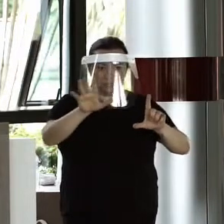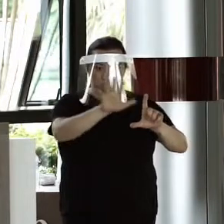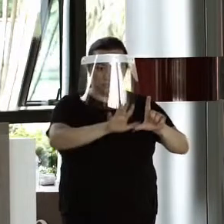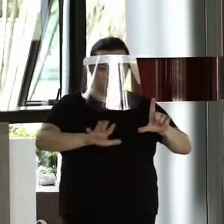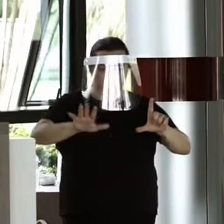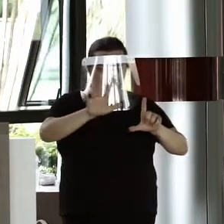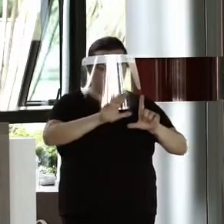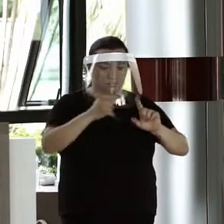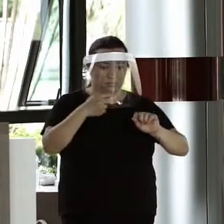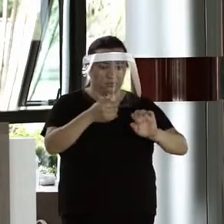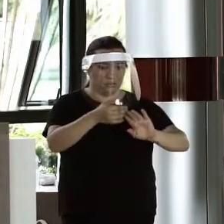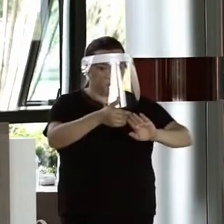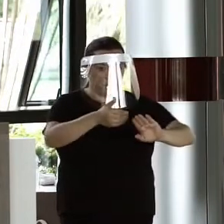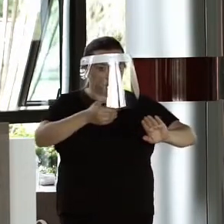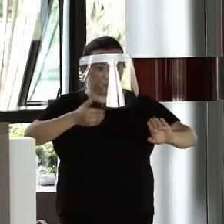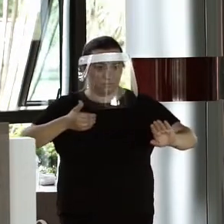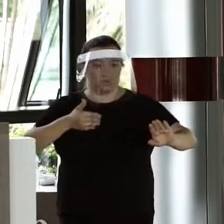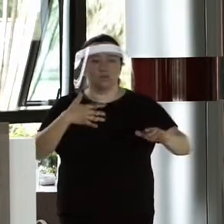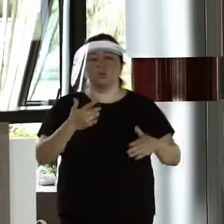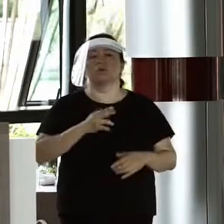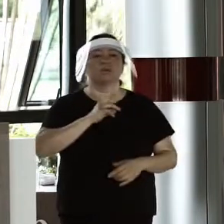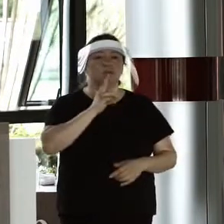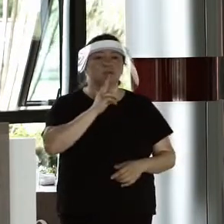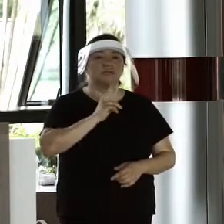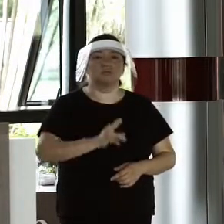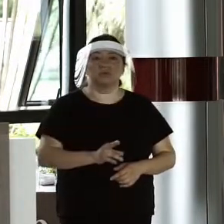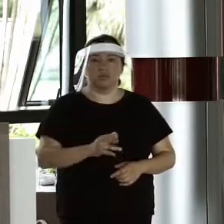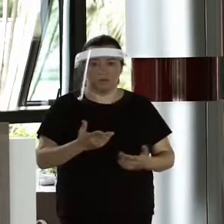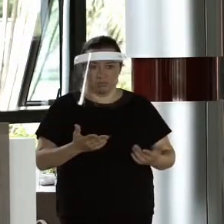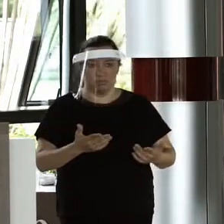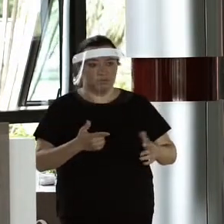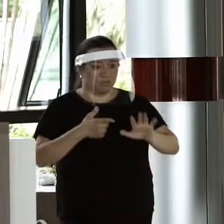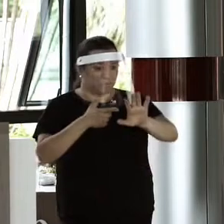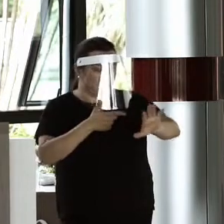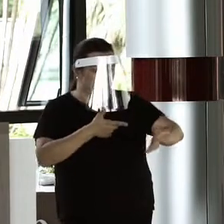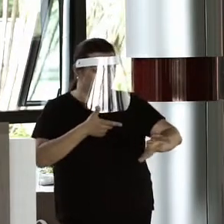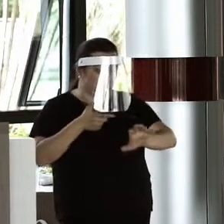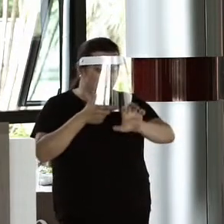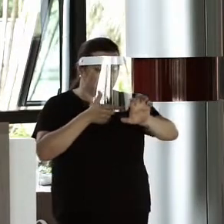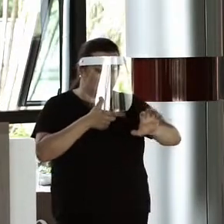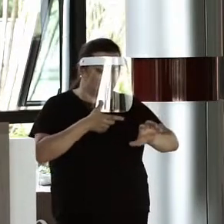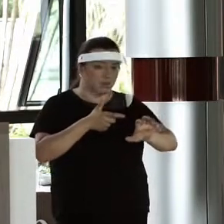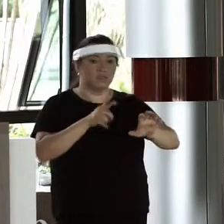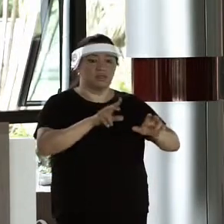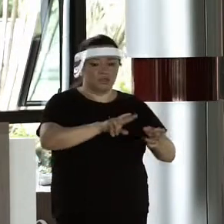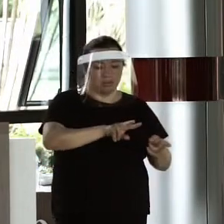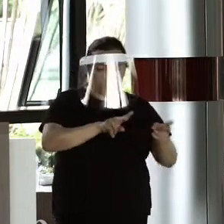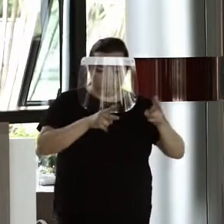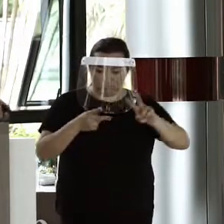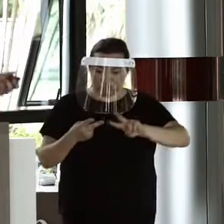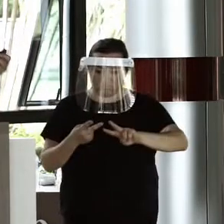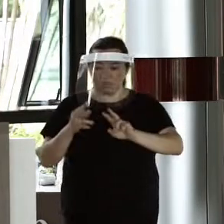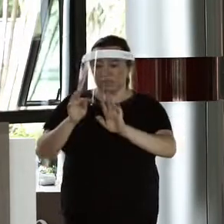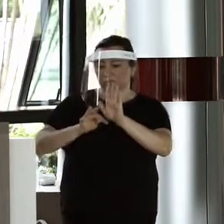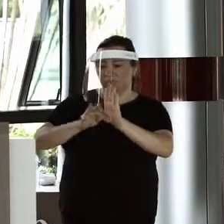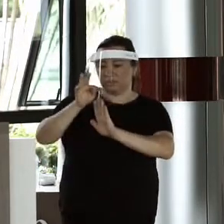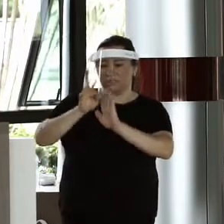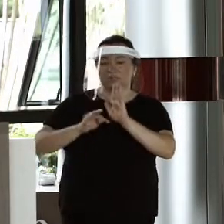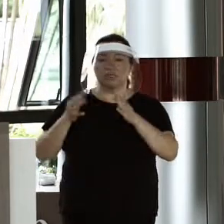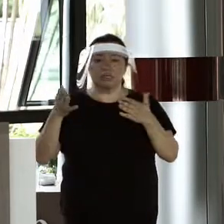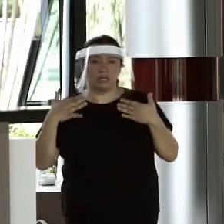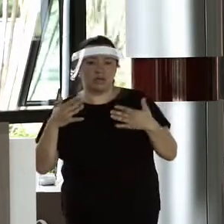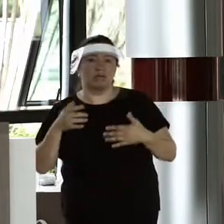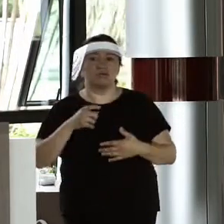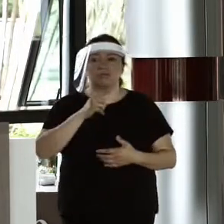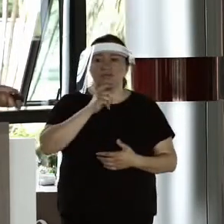certa distância. Qual o resultado? Um termograma que me traduz temperaturas. Certo? Como que eu obtenho